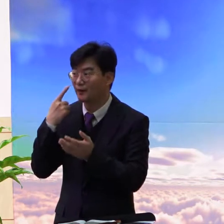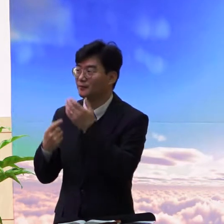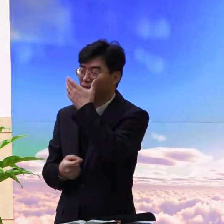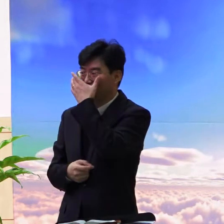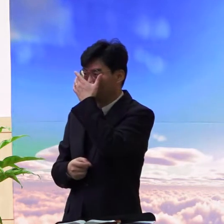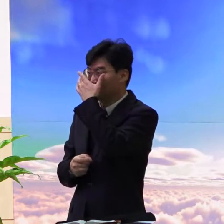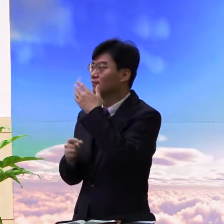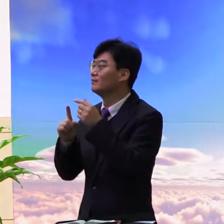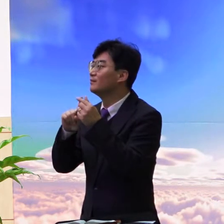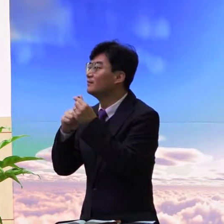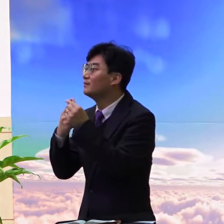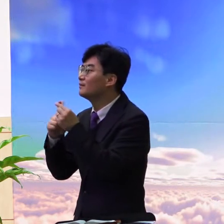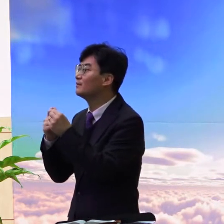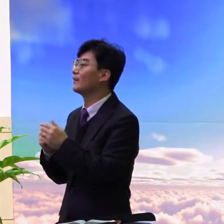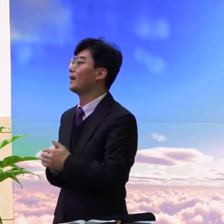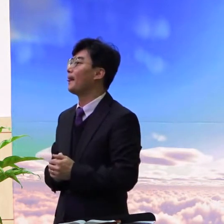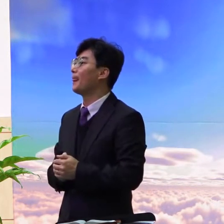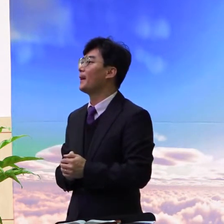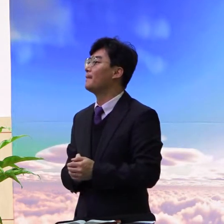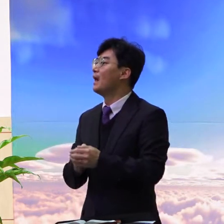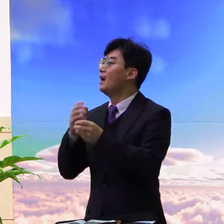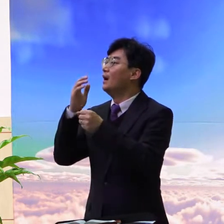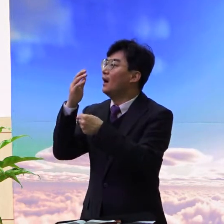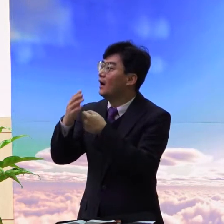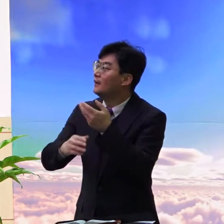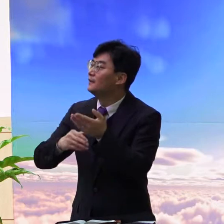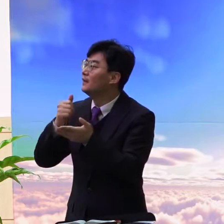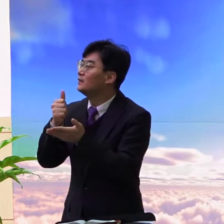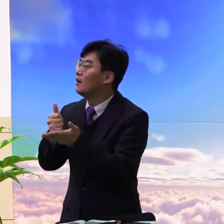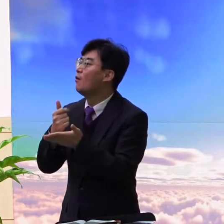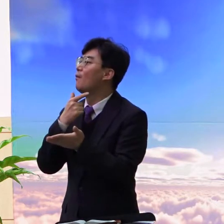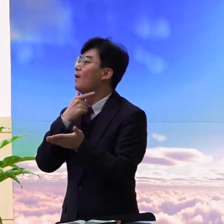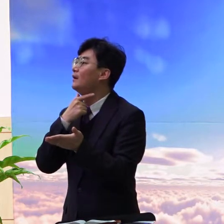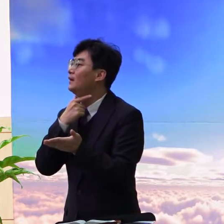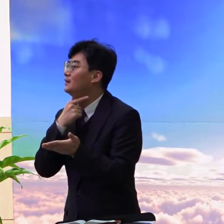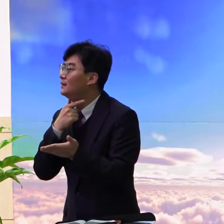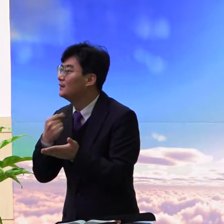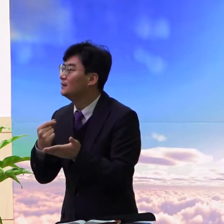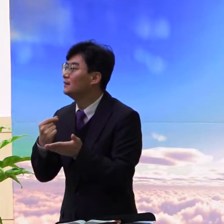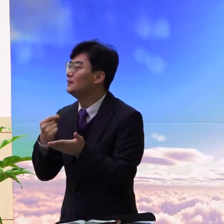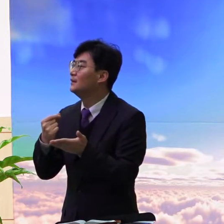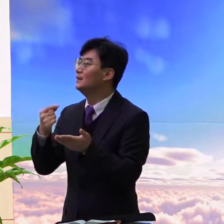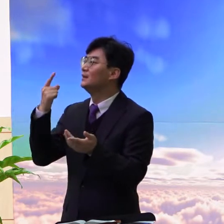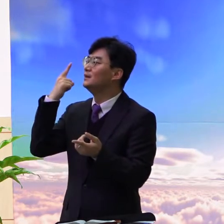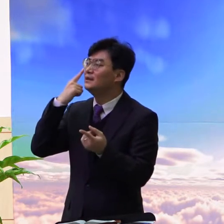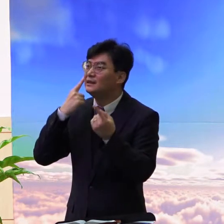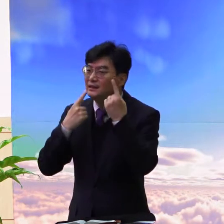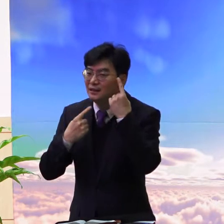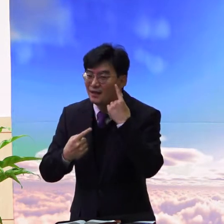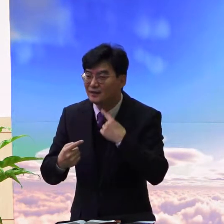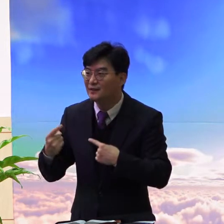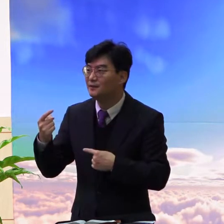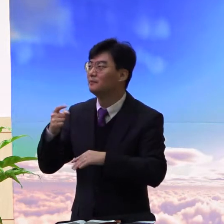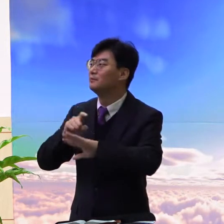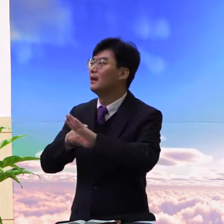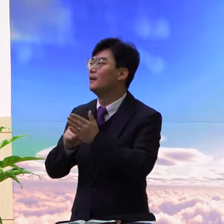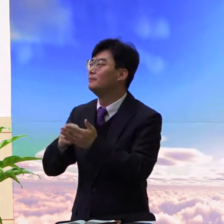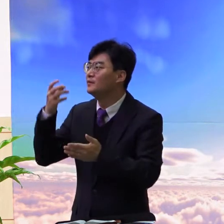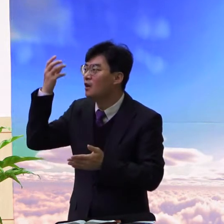자막을 보시면서 같이 읽겠습니다. 시작. 하나님께서 원하시는 제물은 찢겨진